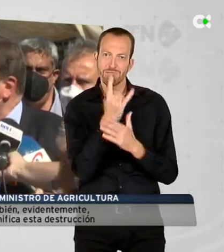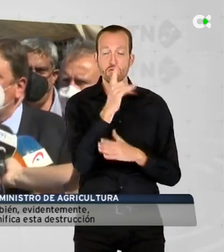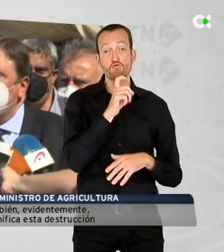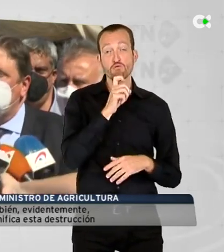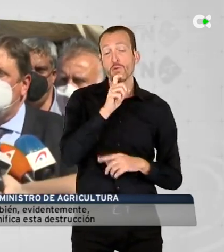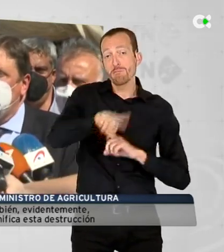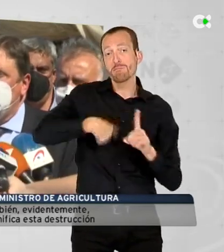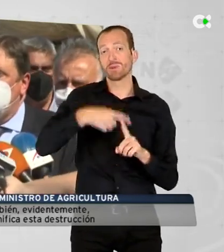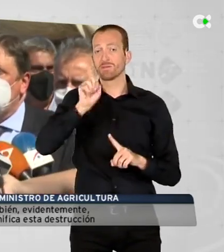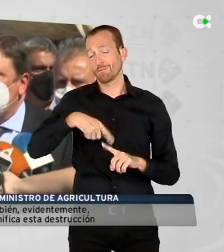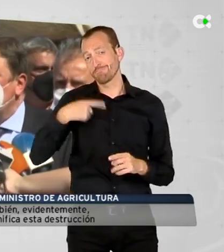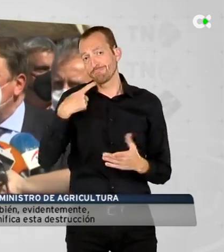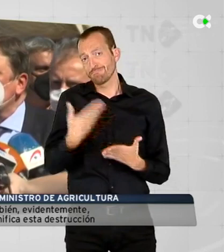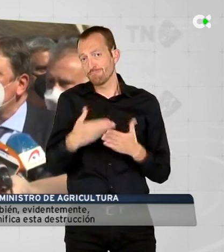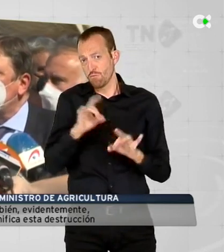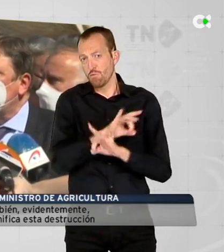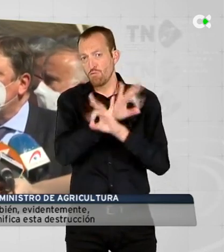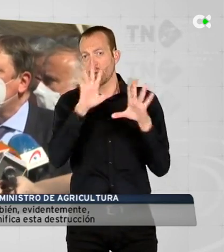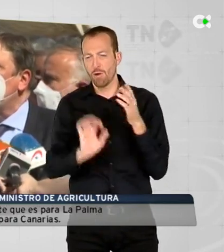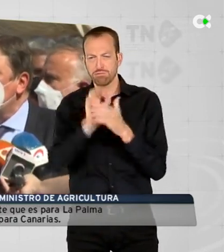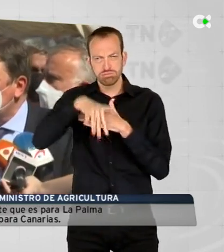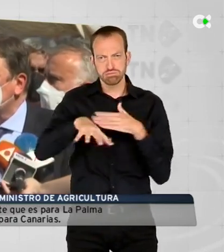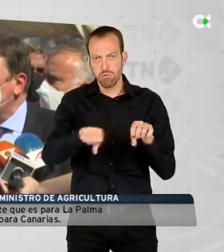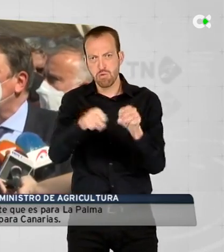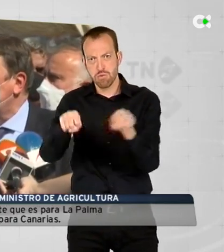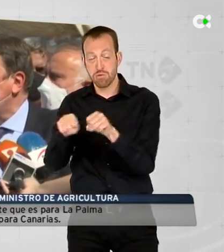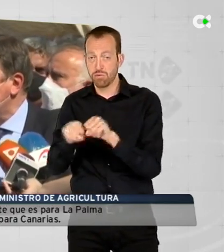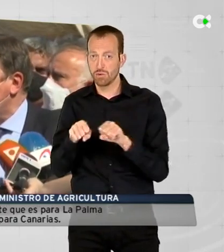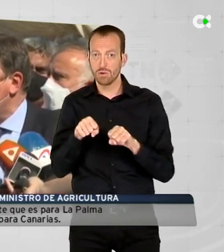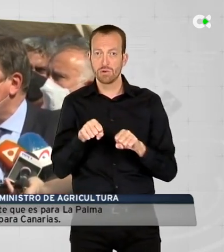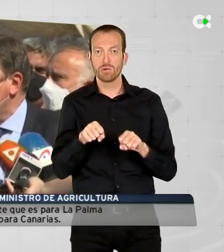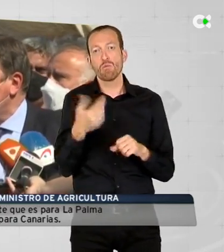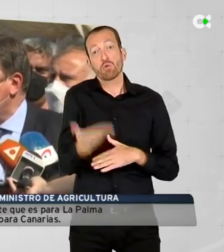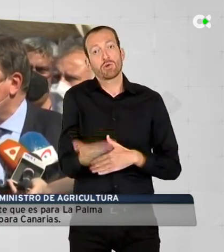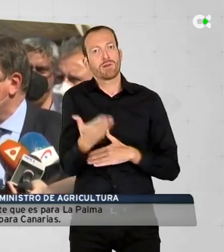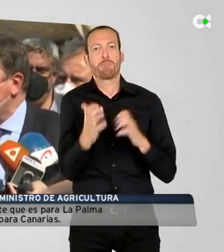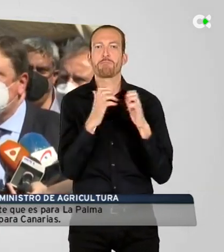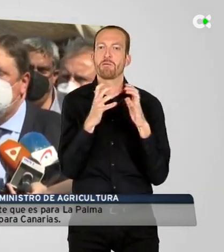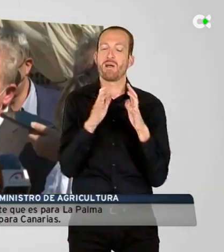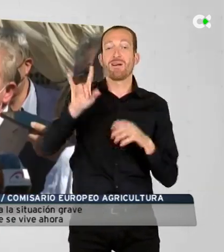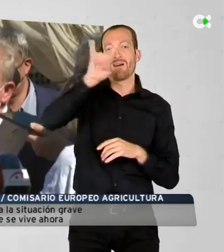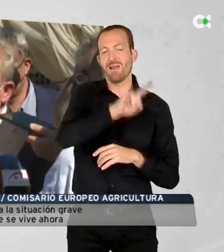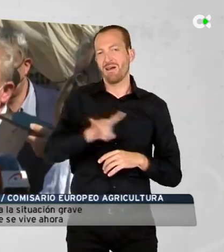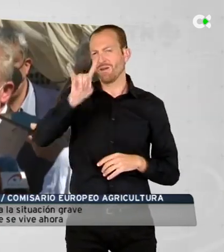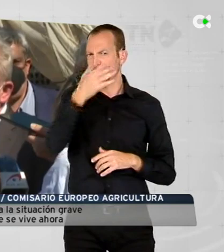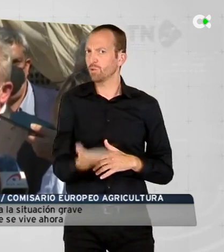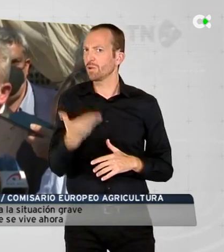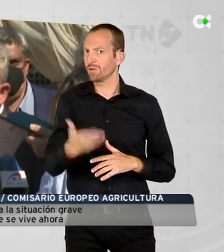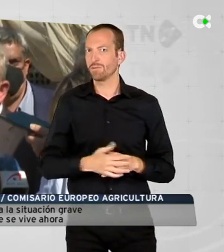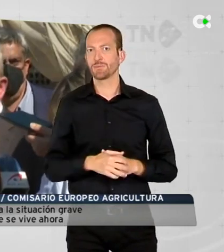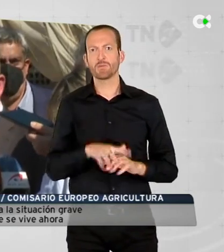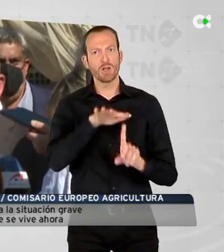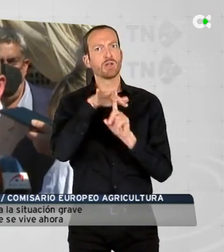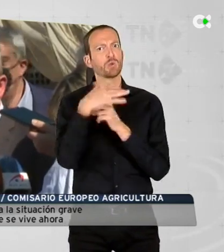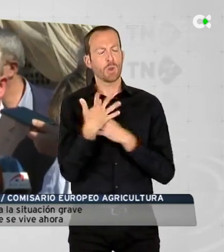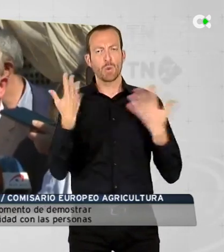evidentemente lo que significa esta destrucción y lo importante que es para La Palma y para Canarias. Impacta la situación grave